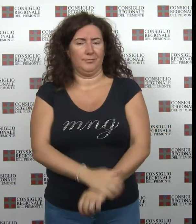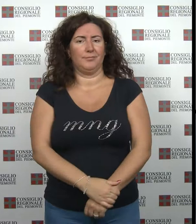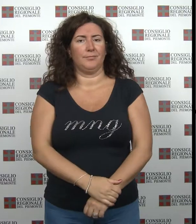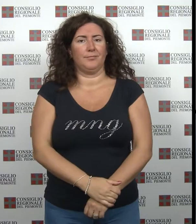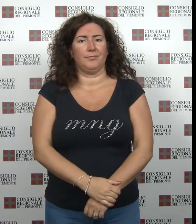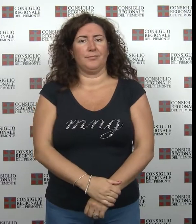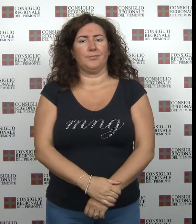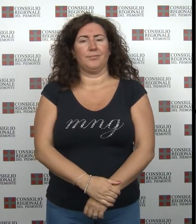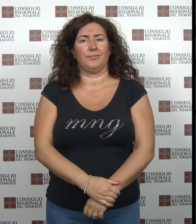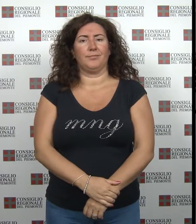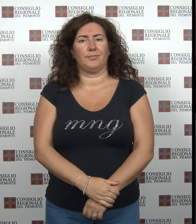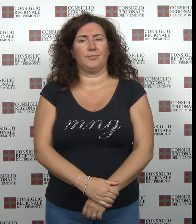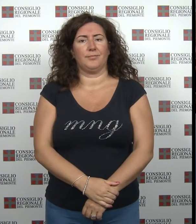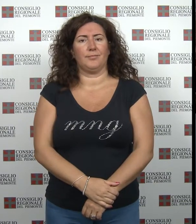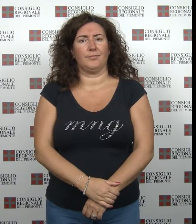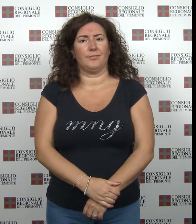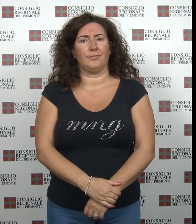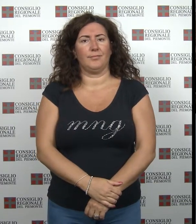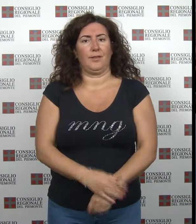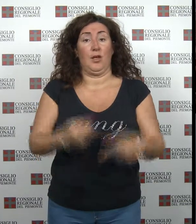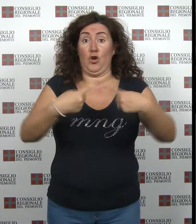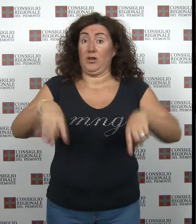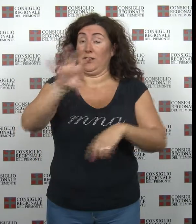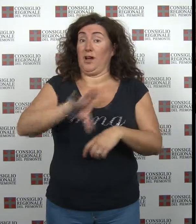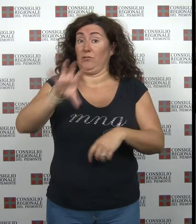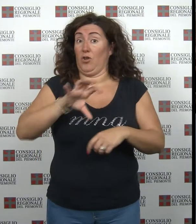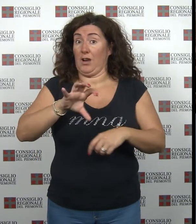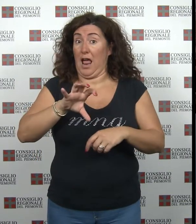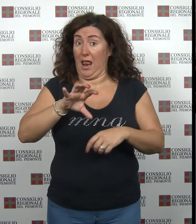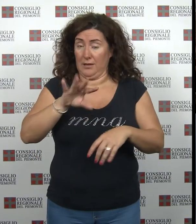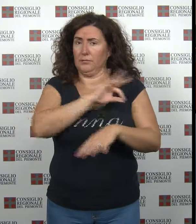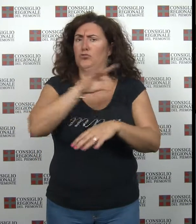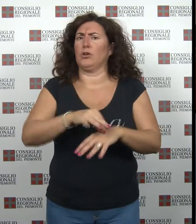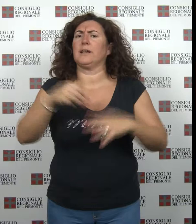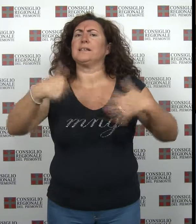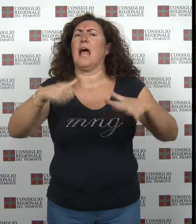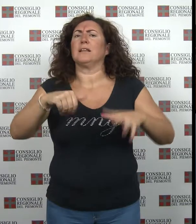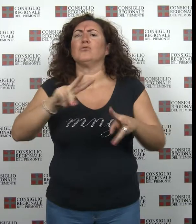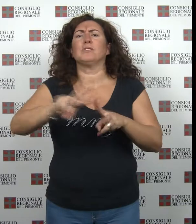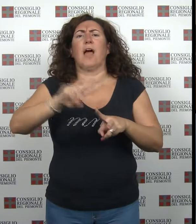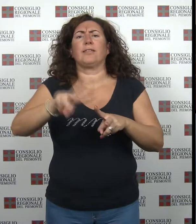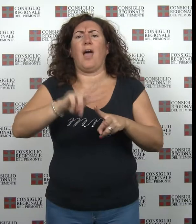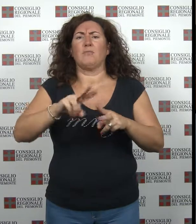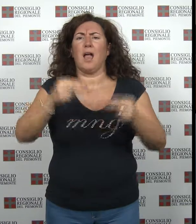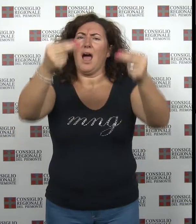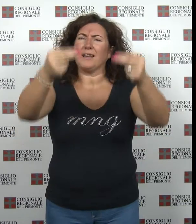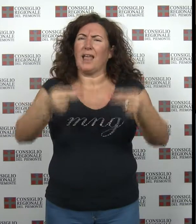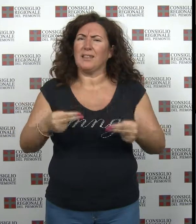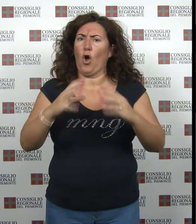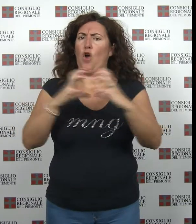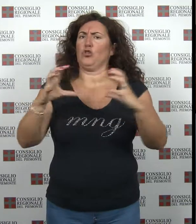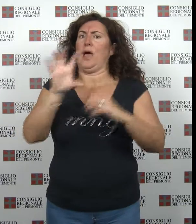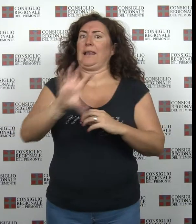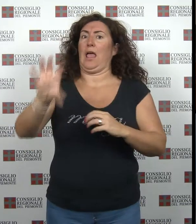7 giorni in consiglio. Il Consiglio regionale, nella seduta del 16 settembre, ha approvato il rendiconto dell'ente che chiude